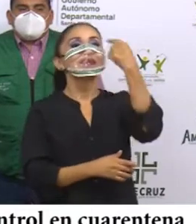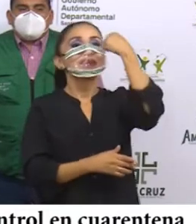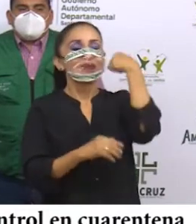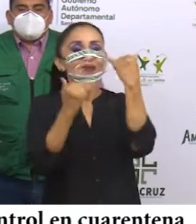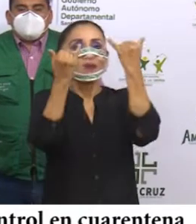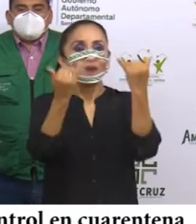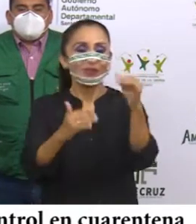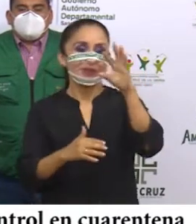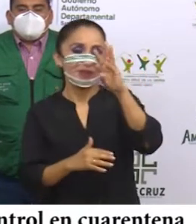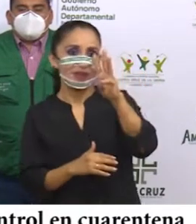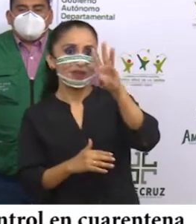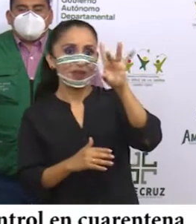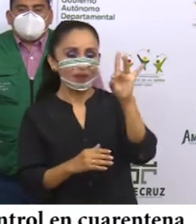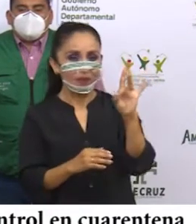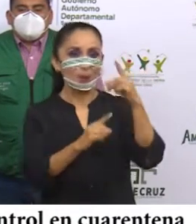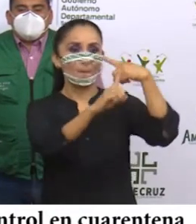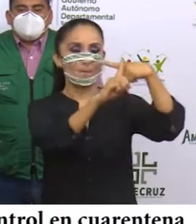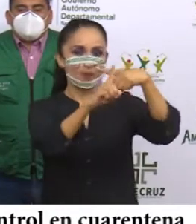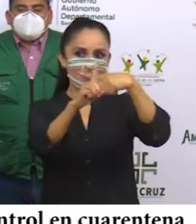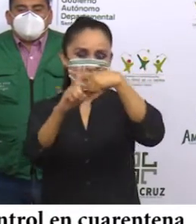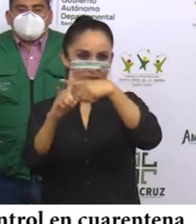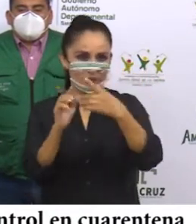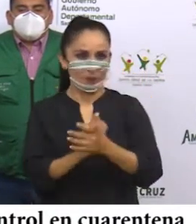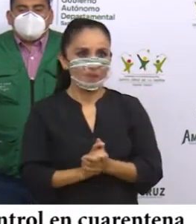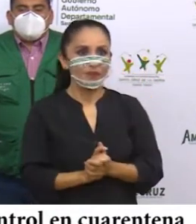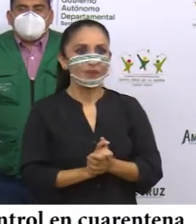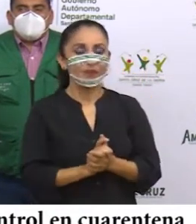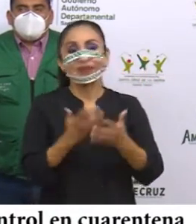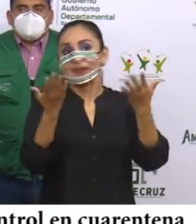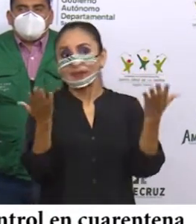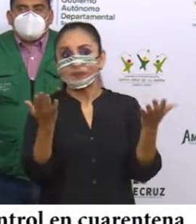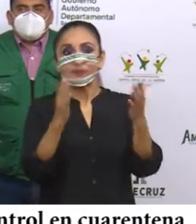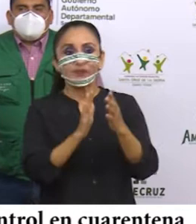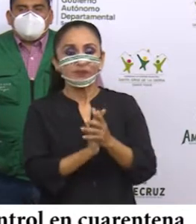se reportan 68 casos positivos y de